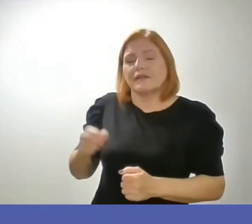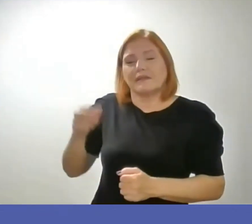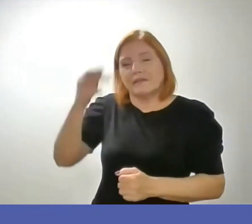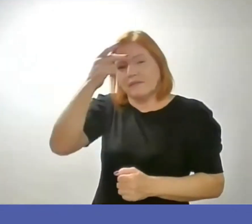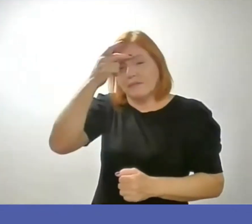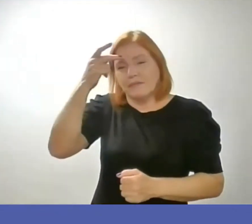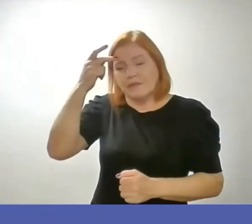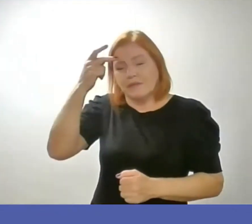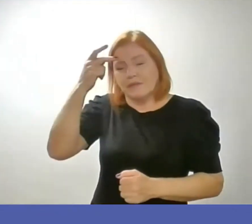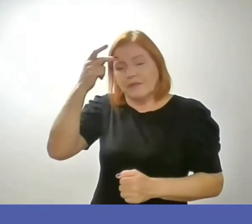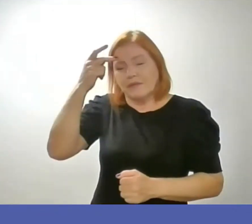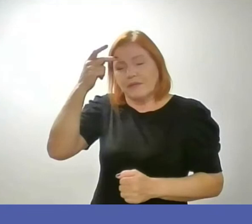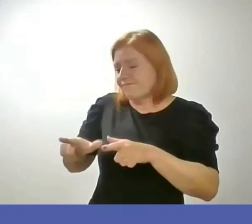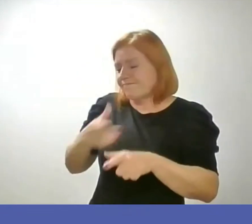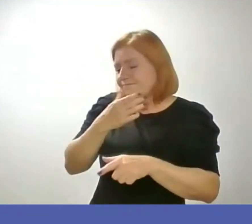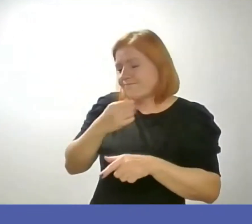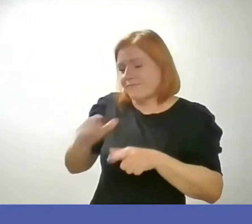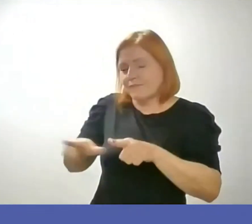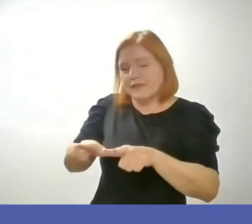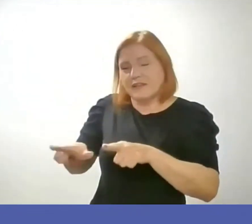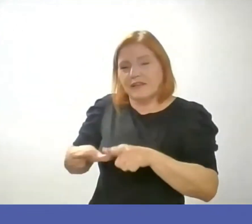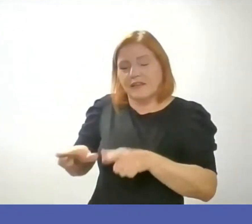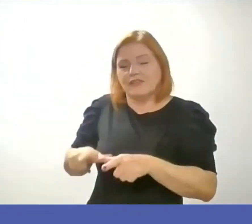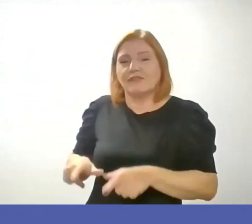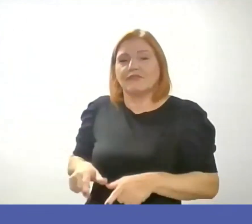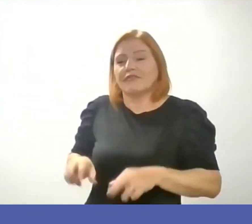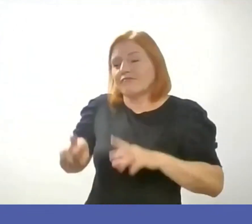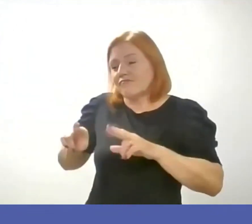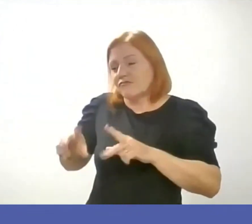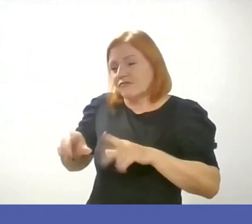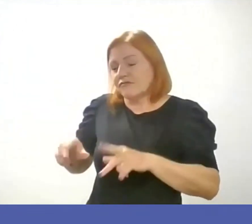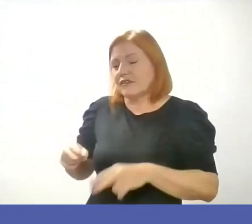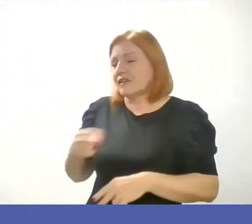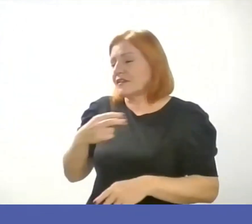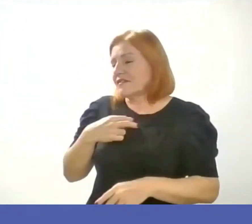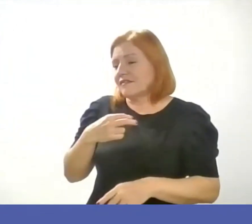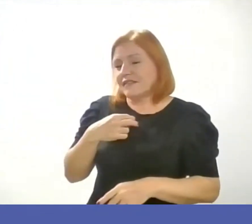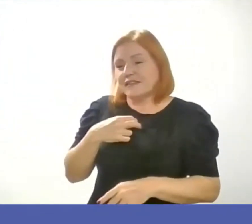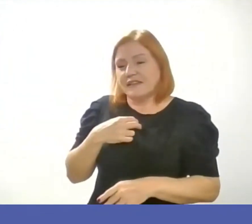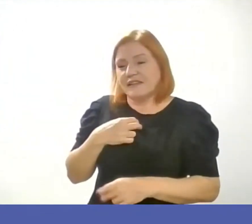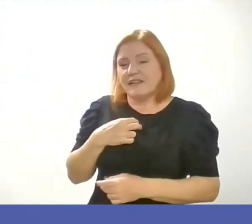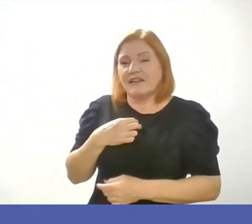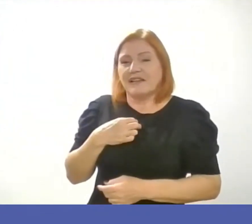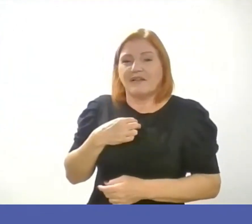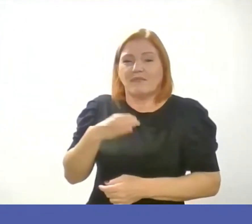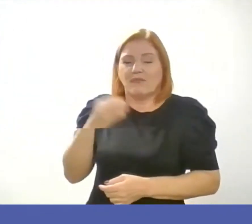Eles não podem errar, não podem fracassar, porque é a última hora.